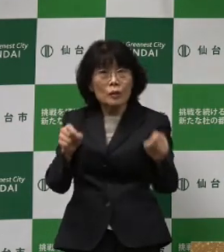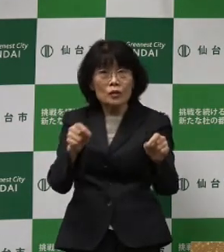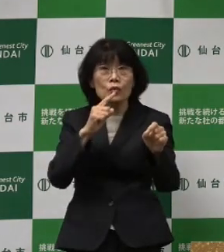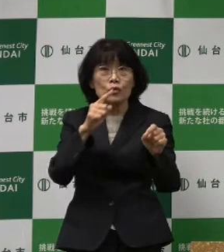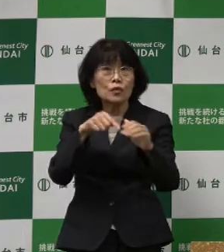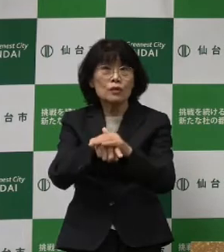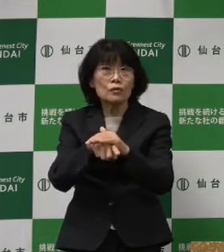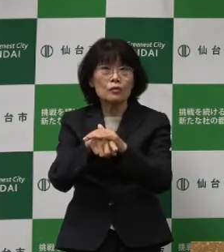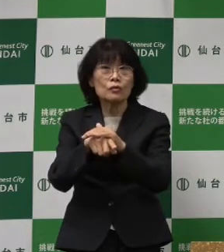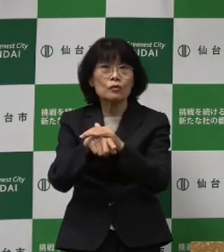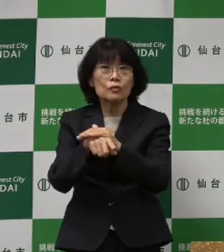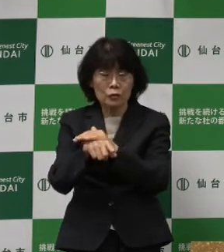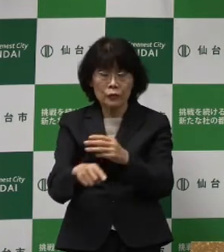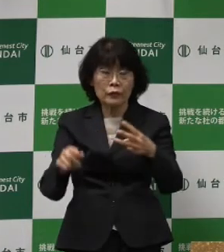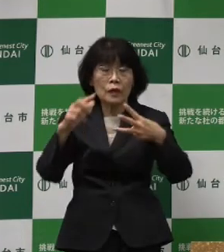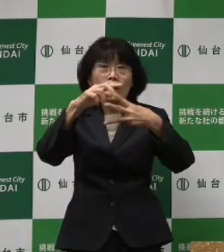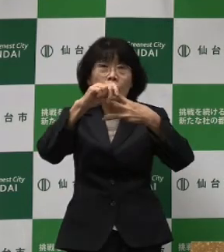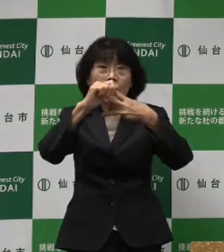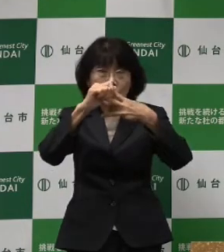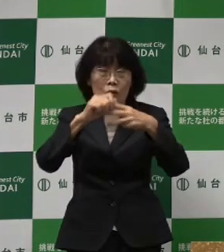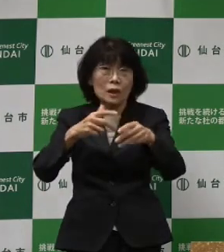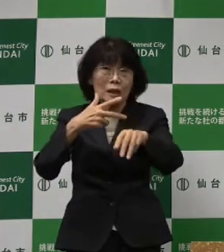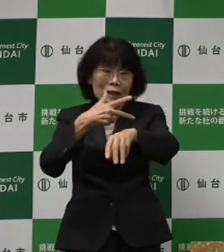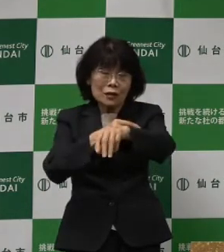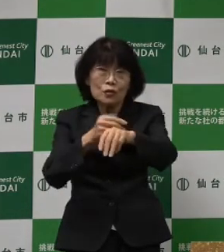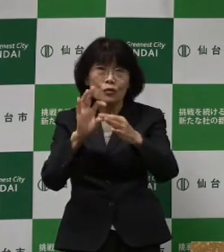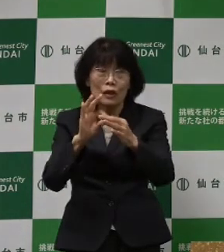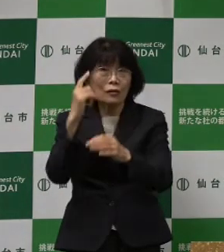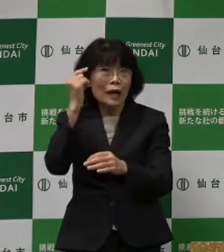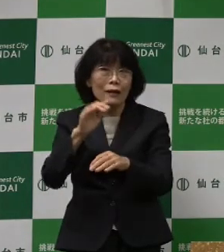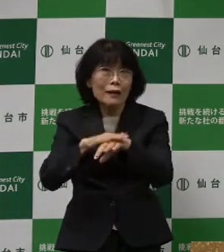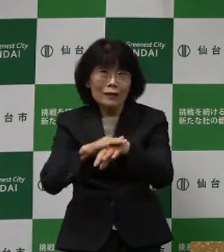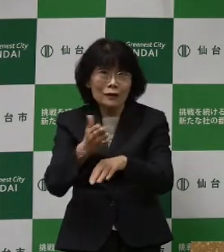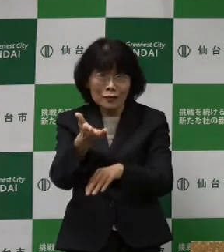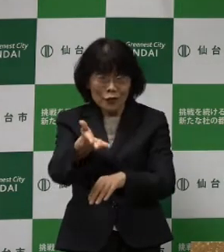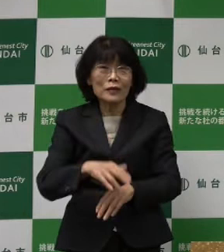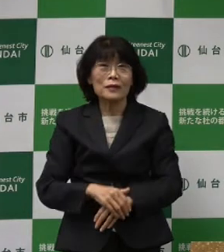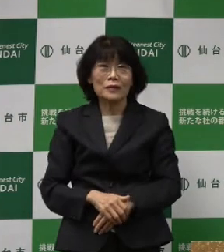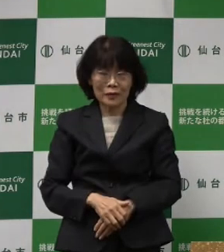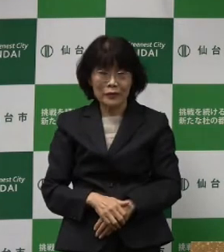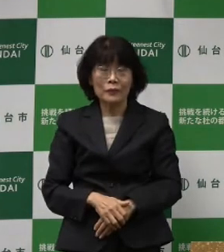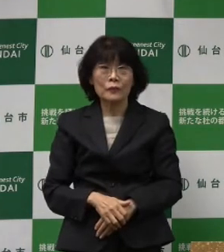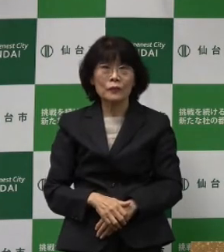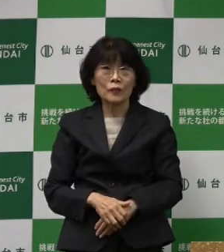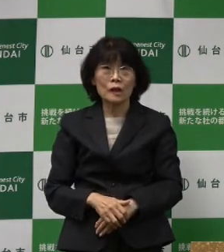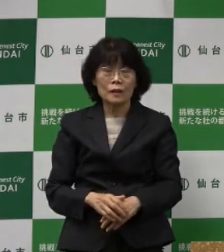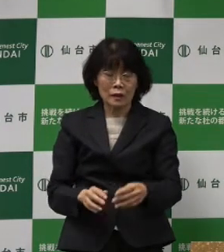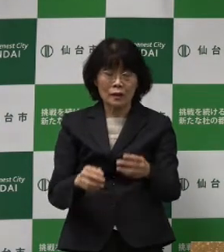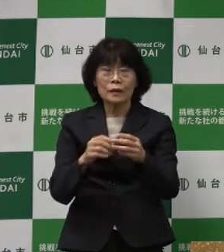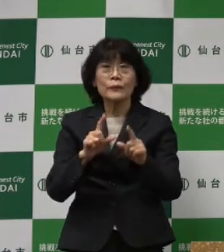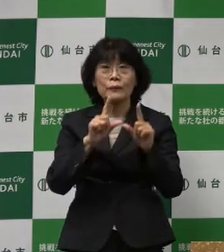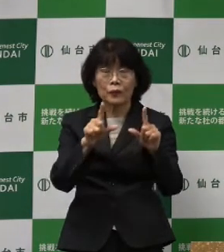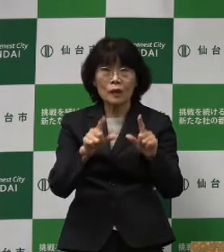2回目のワクチン接種への考え方っていうのを改めて教えていただけますでしょうか。 まず12歳の誕生日を迎えられる